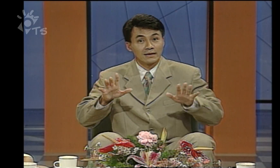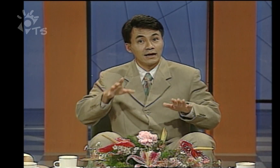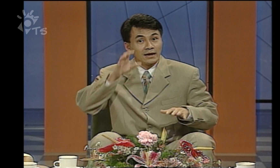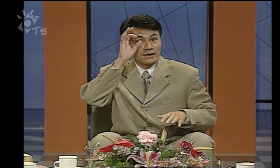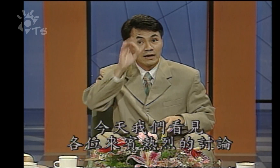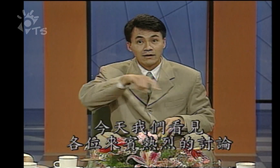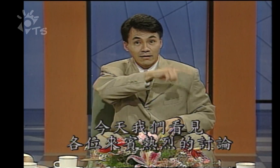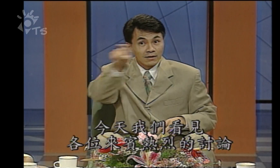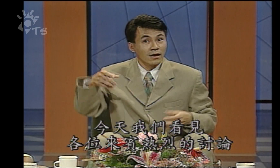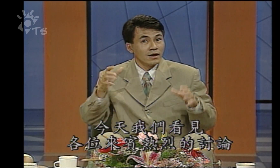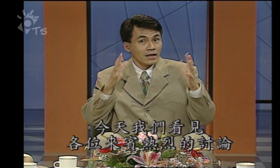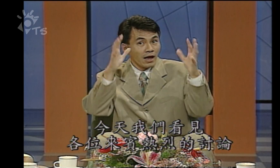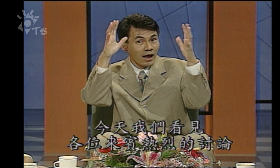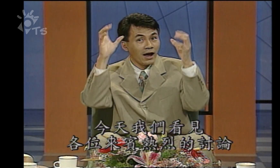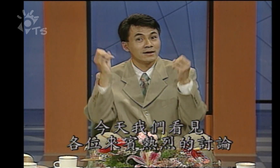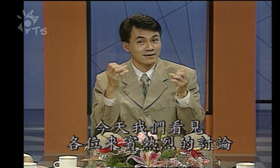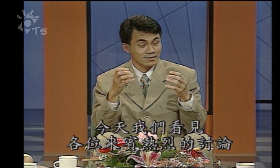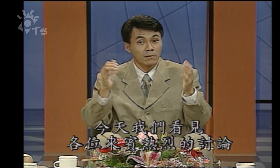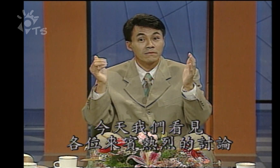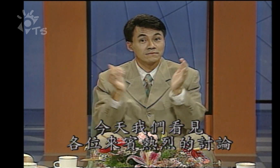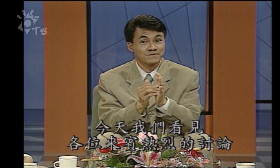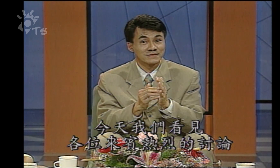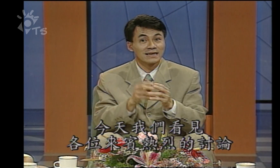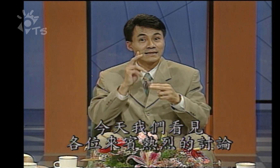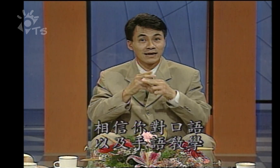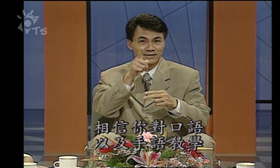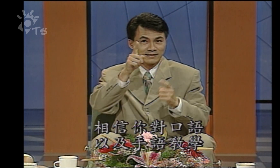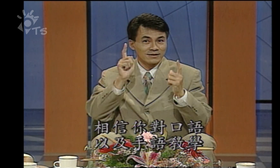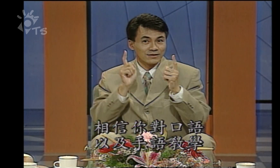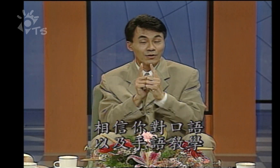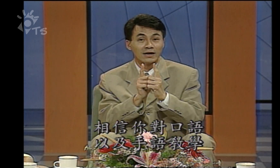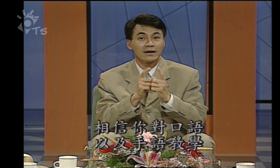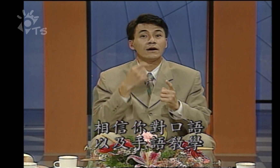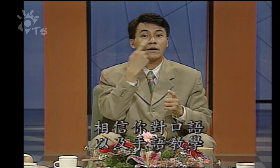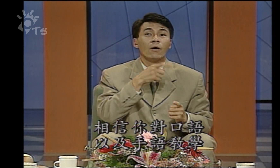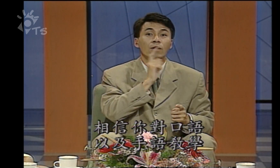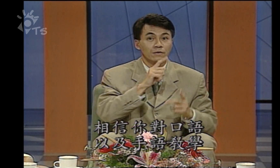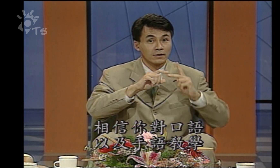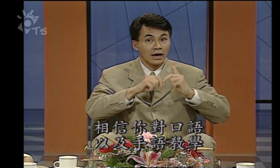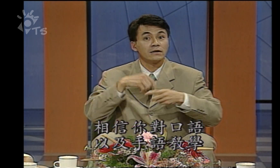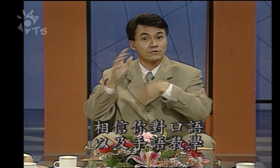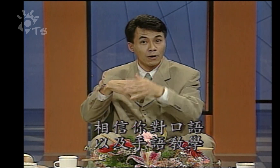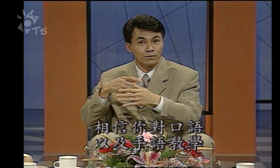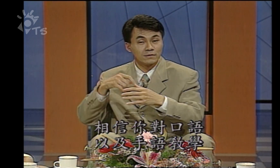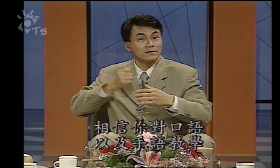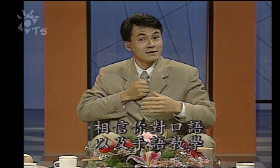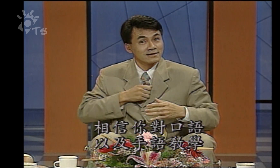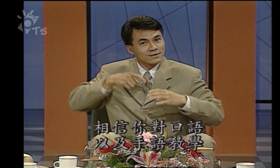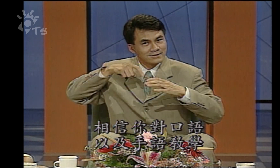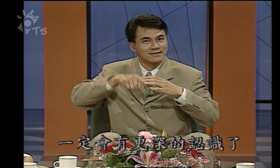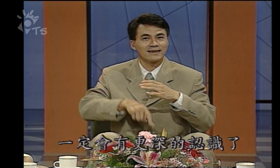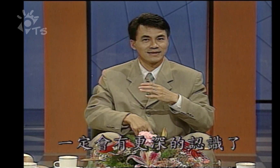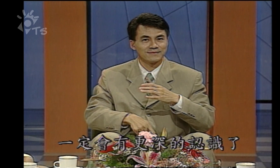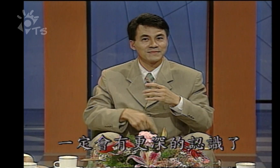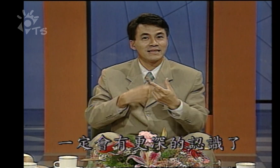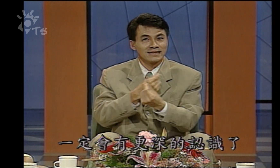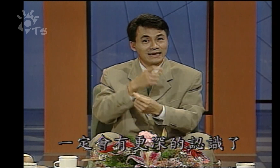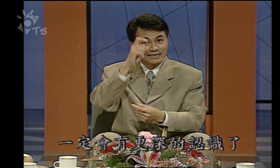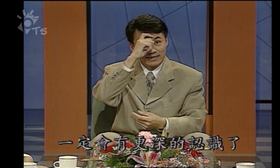今天我们看到各位来宾热烈的讨论，相信呢您对于口语以及手语教学一定会有更深的认